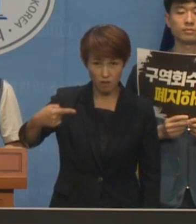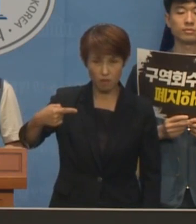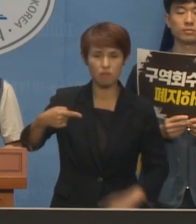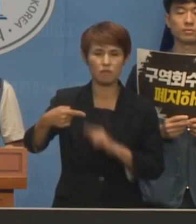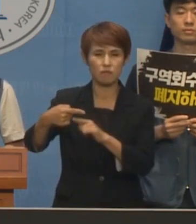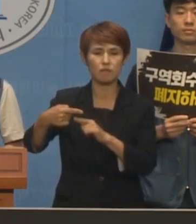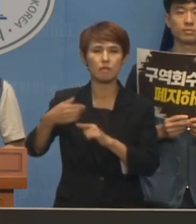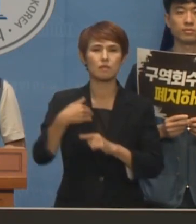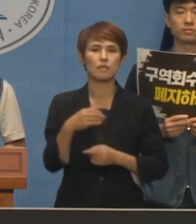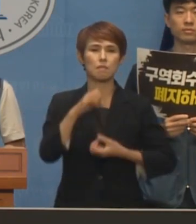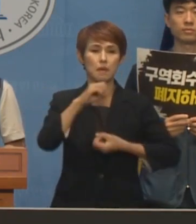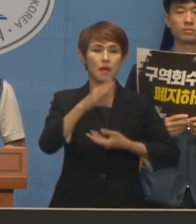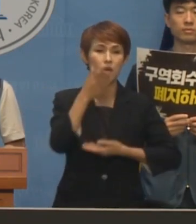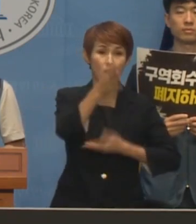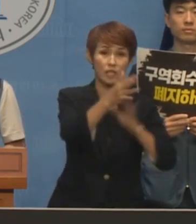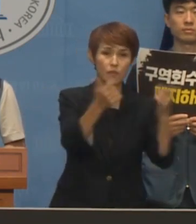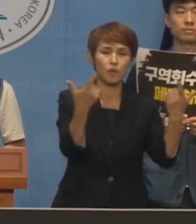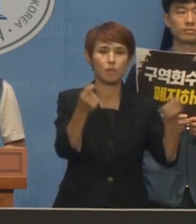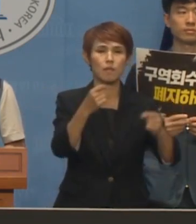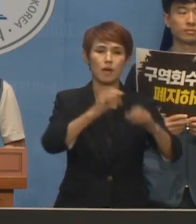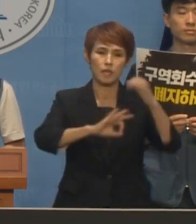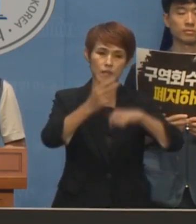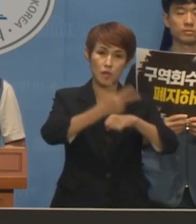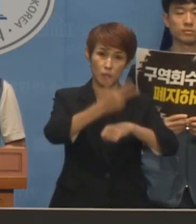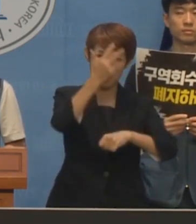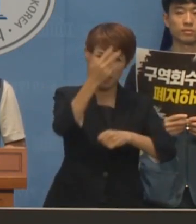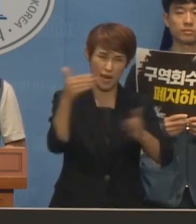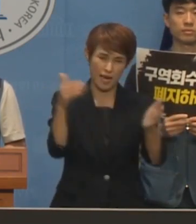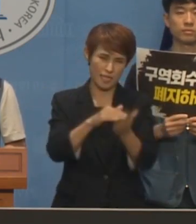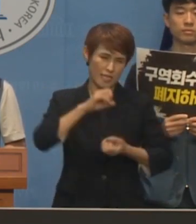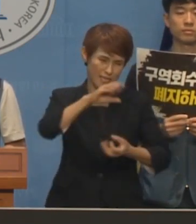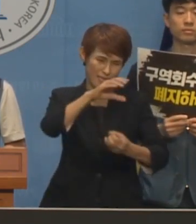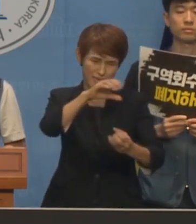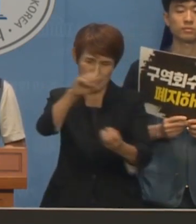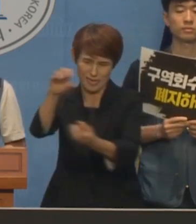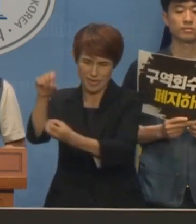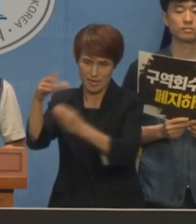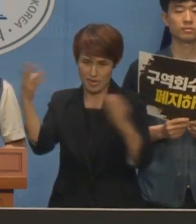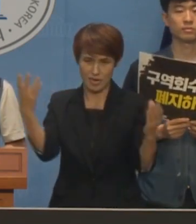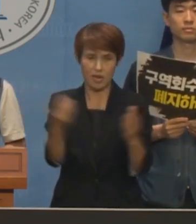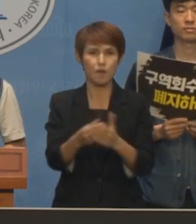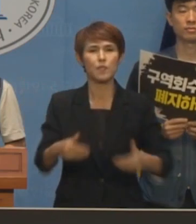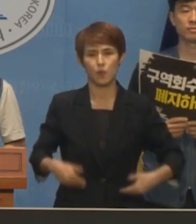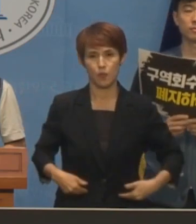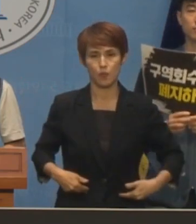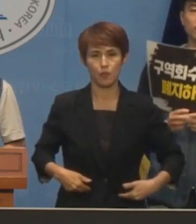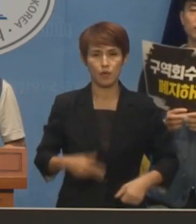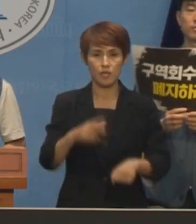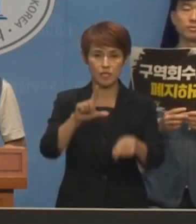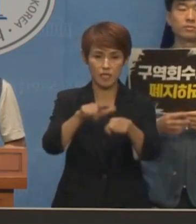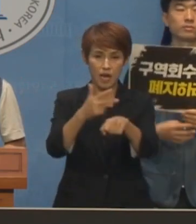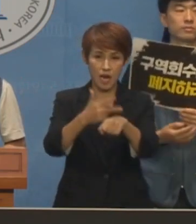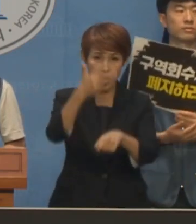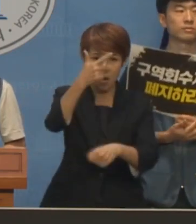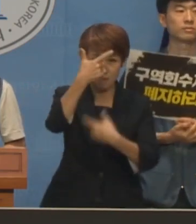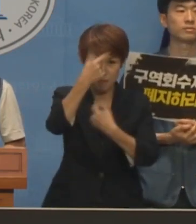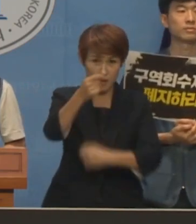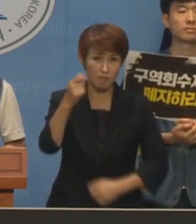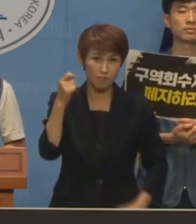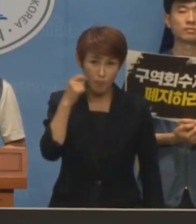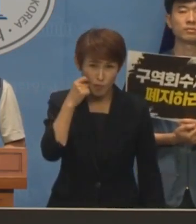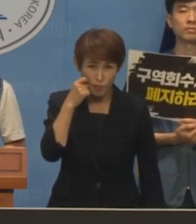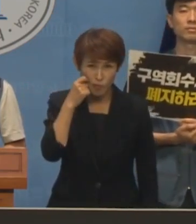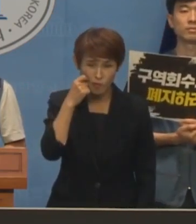마찬가지로 시 속마을 준수해야 합니다이를 지키지 못하면 택배기사들이